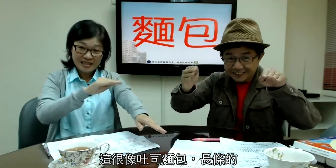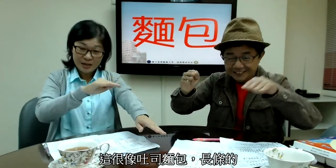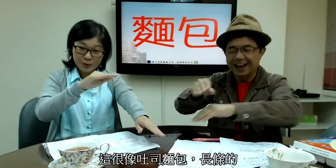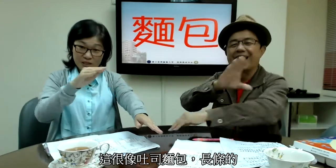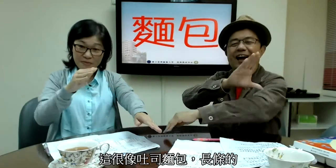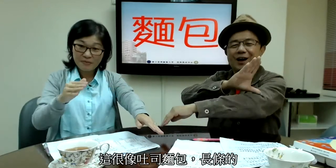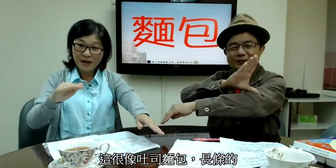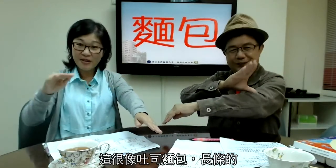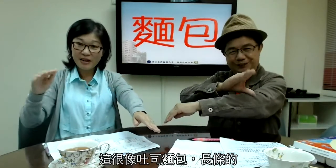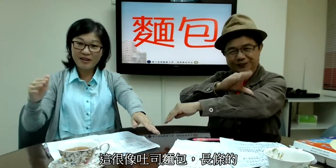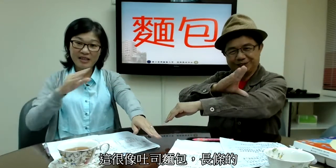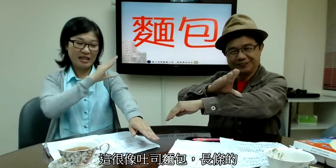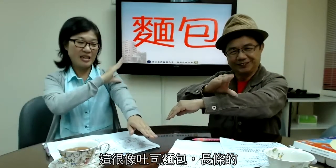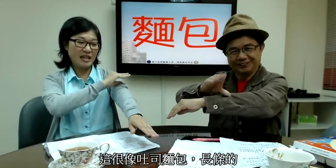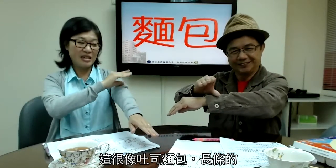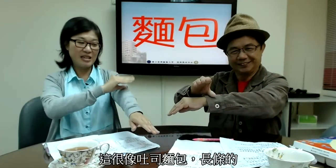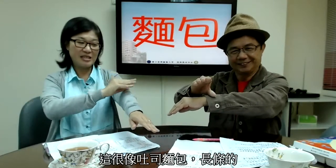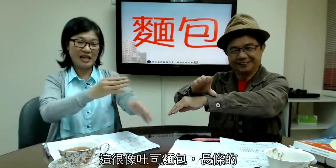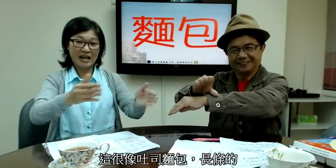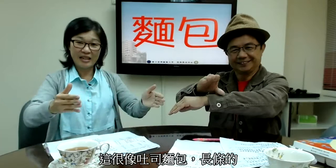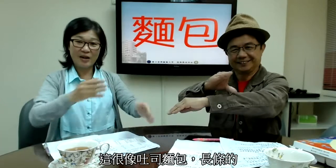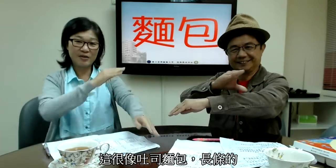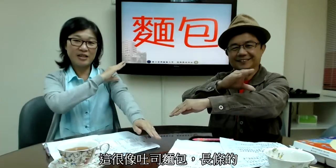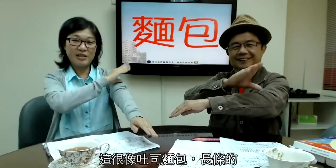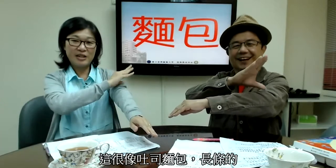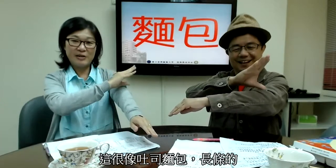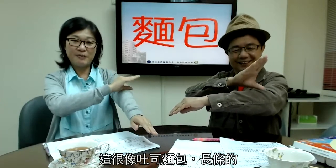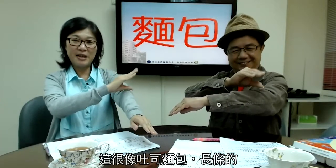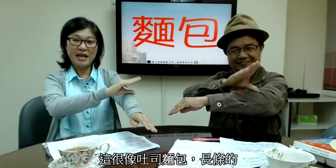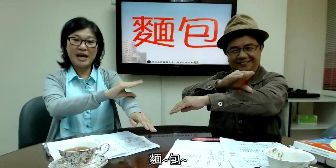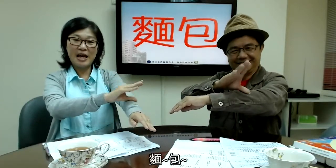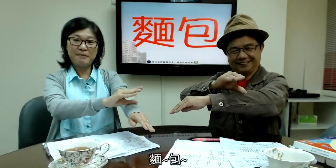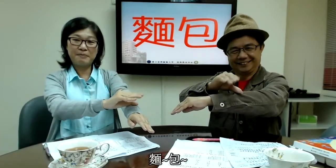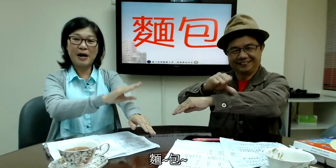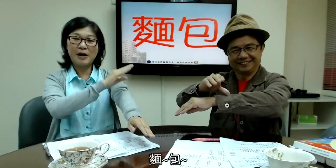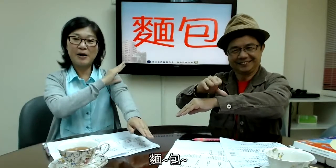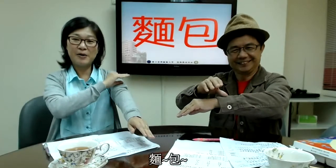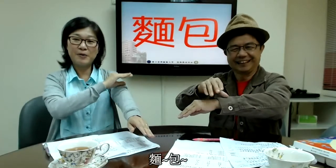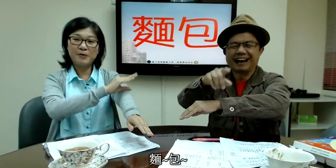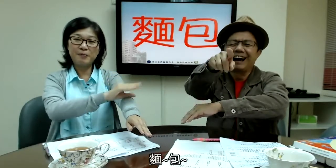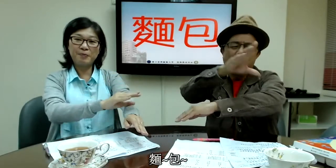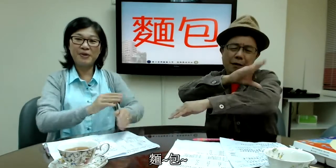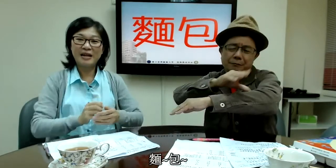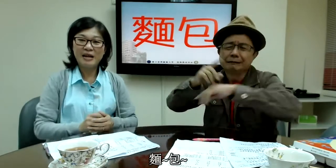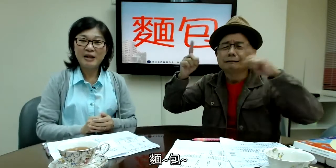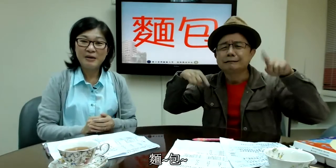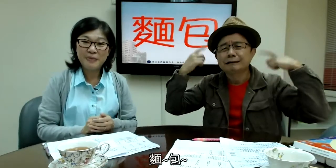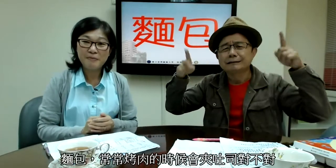像吐司面包哈，一点一长条的面包。面